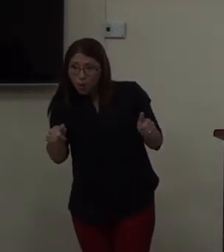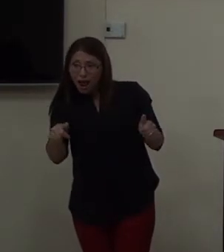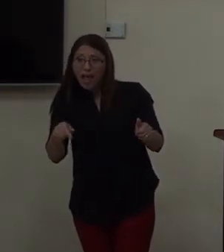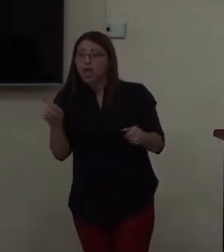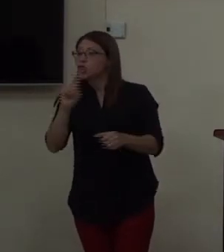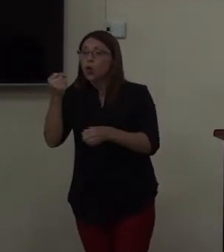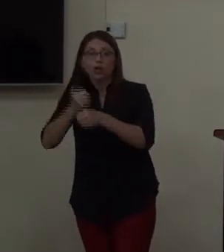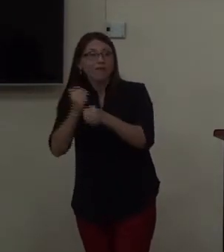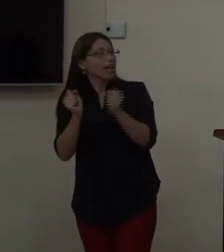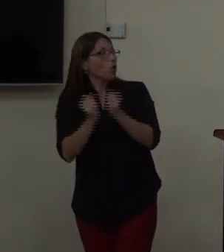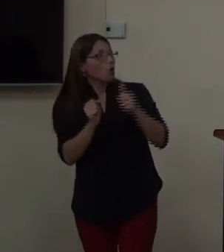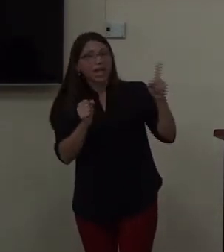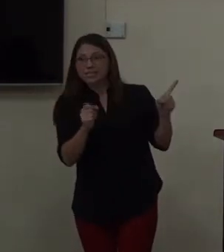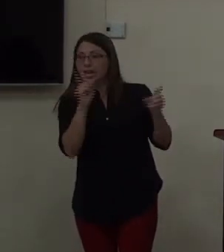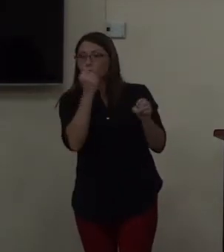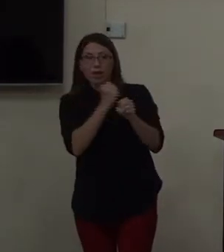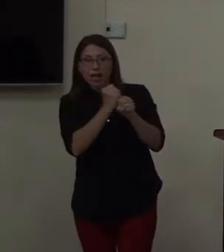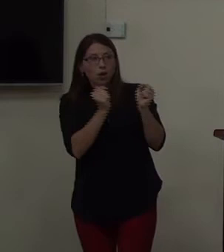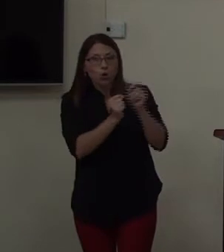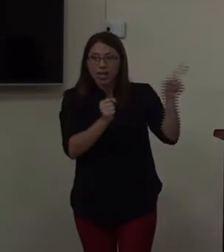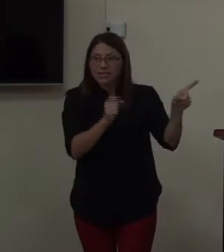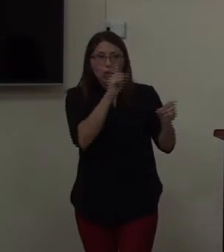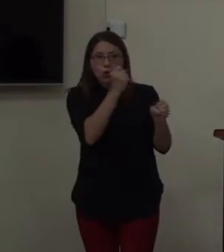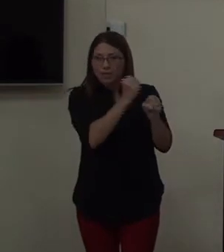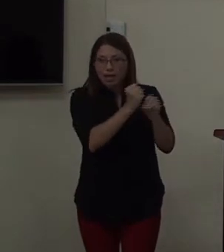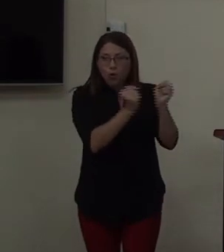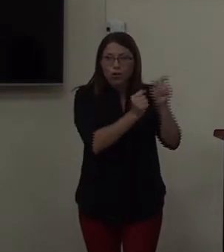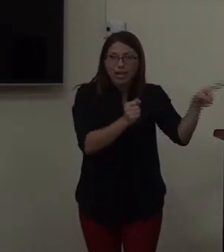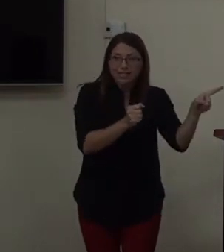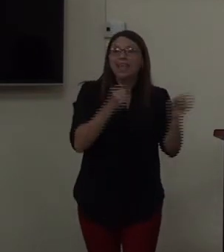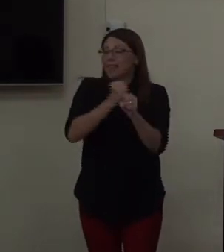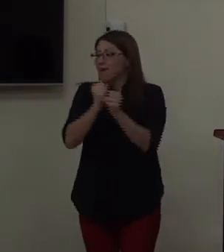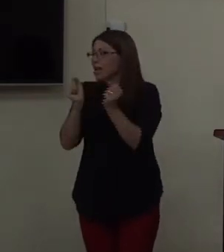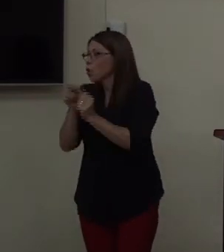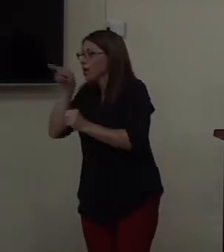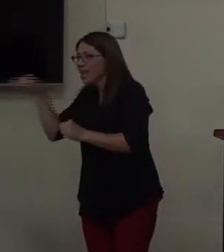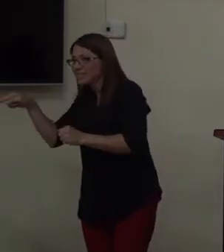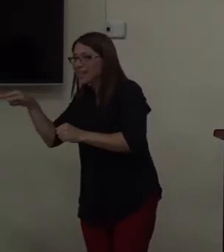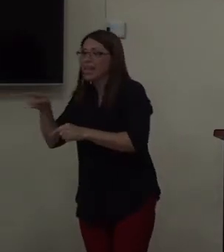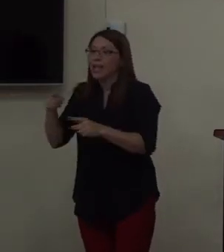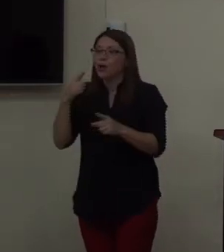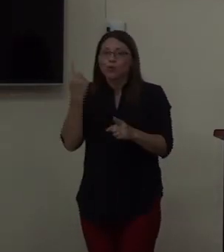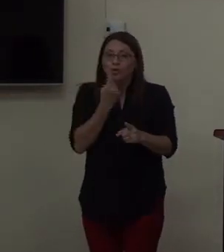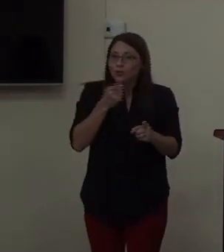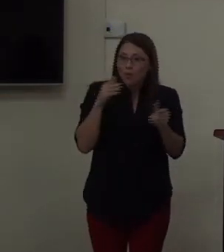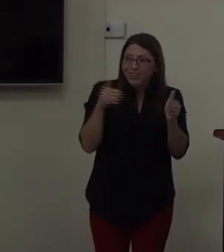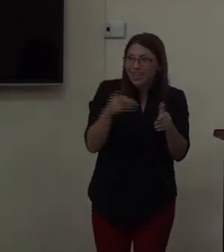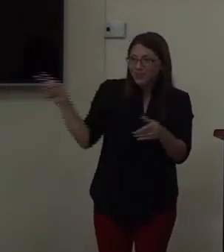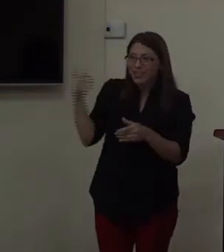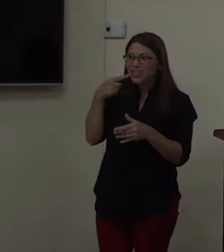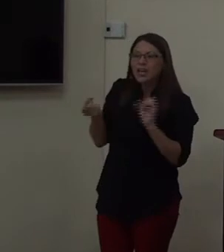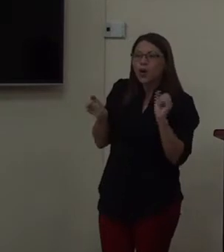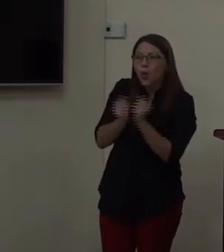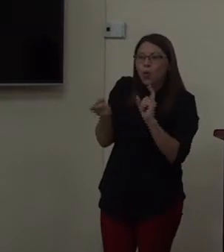con este, ni con este si no tiene otra, váyase a este, porque lo que le interesa son estos, ¿verdad? Entonces, en